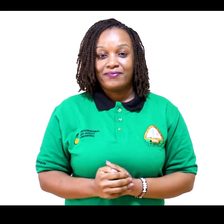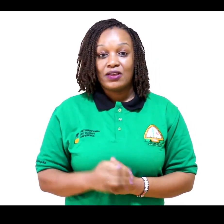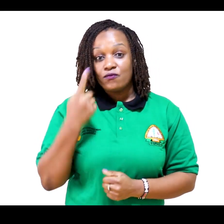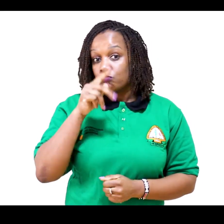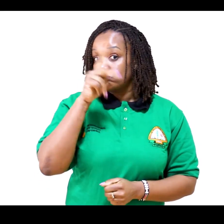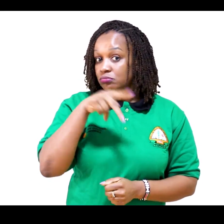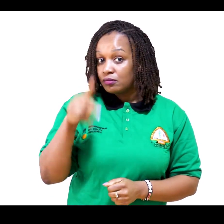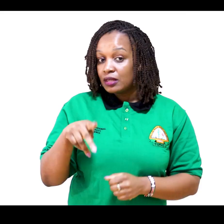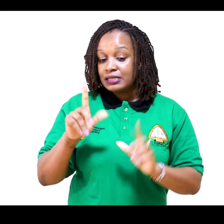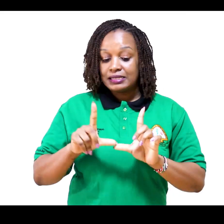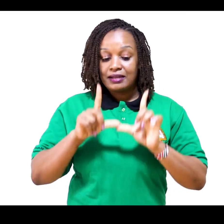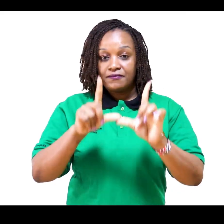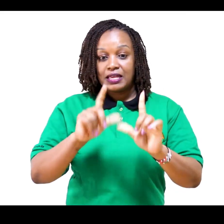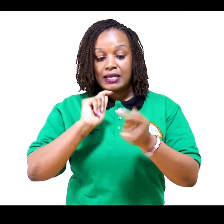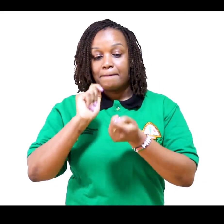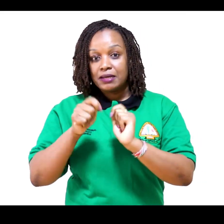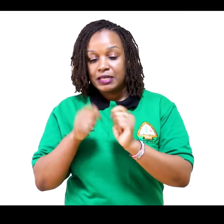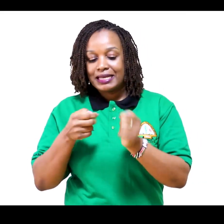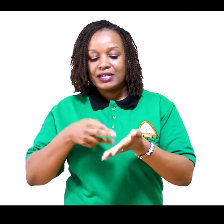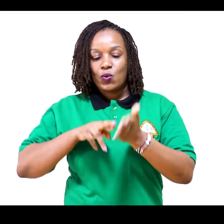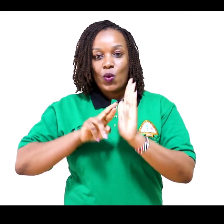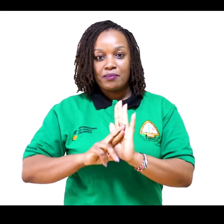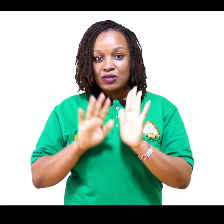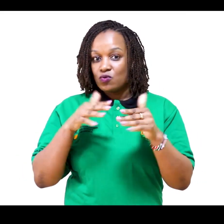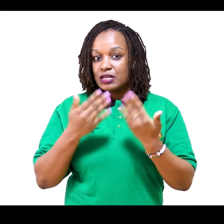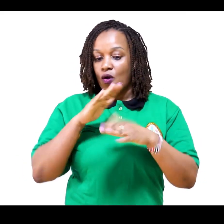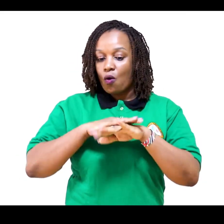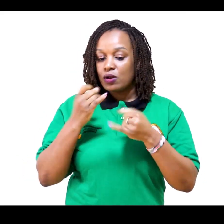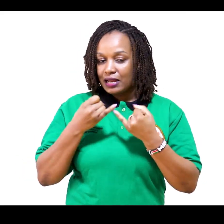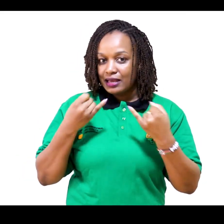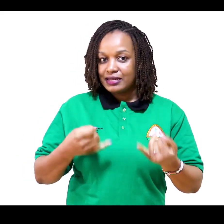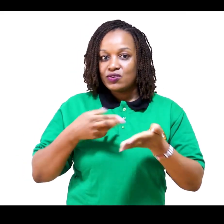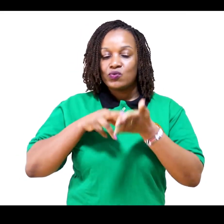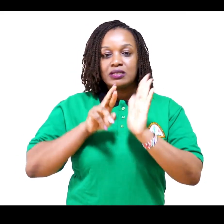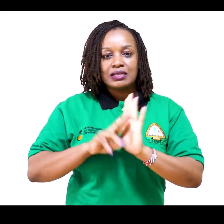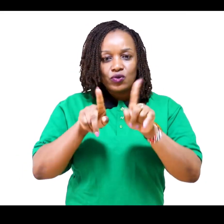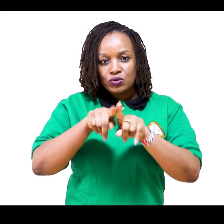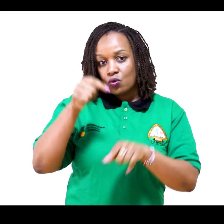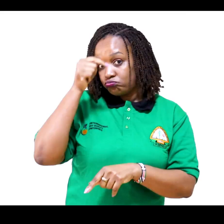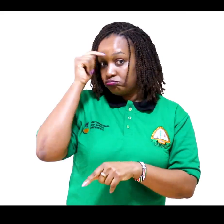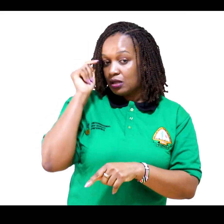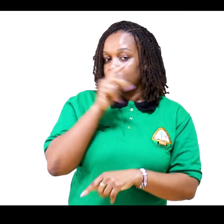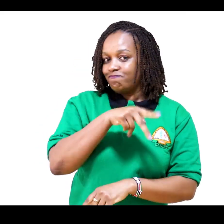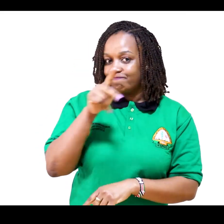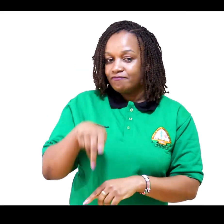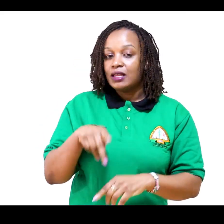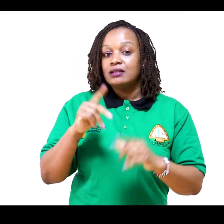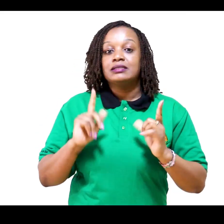Kwa marekebisho ya cheti cha phytosanitary, hitaji ni ombi la mtandaoni na cheti cha asili cha